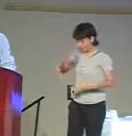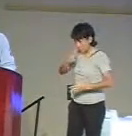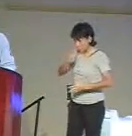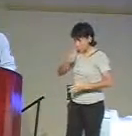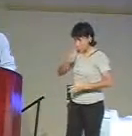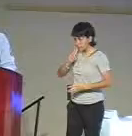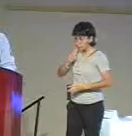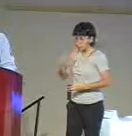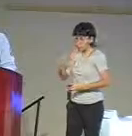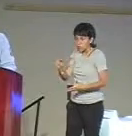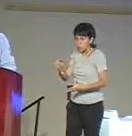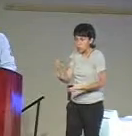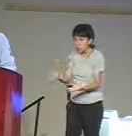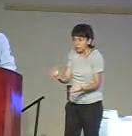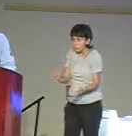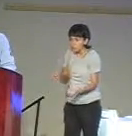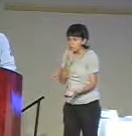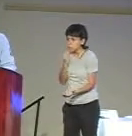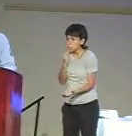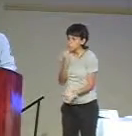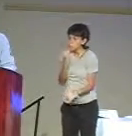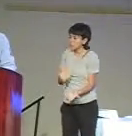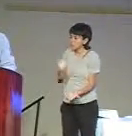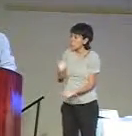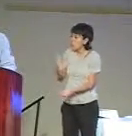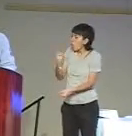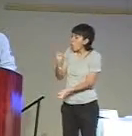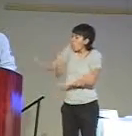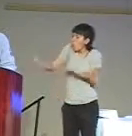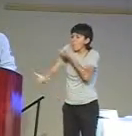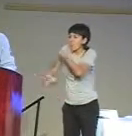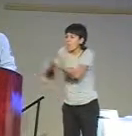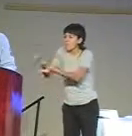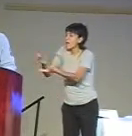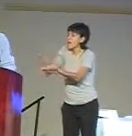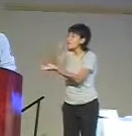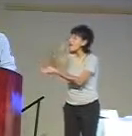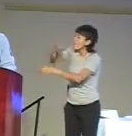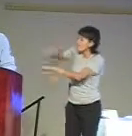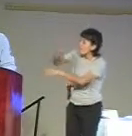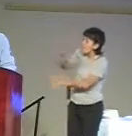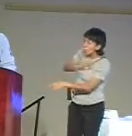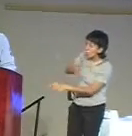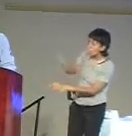Esto es, no se le ofrece a la mujer la prueba.